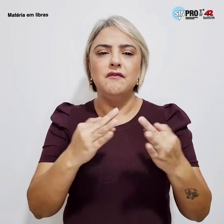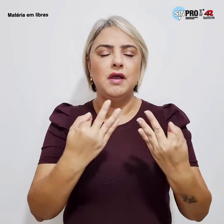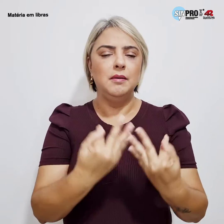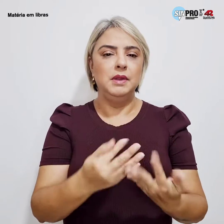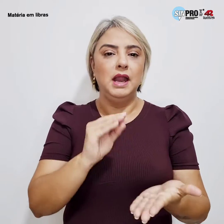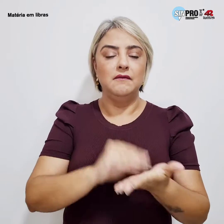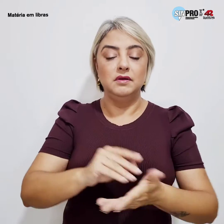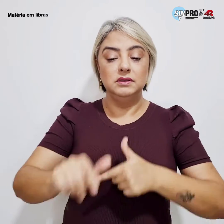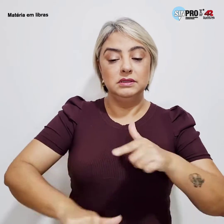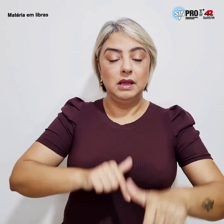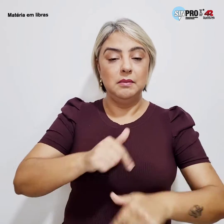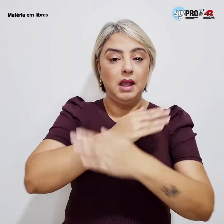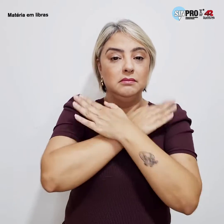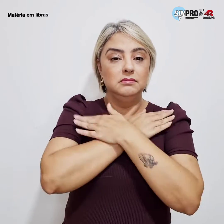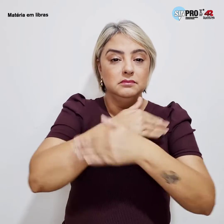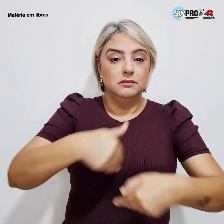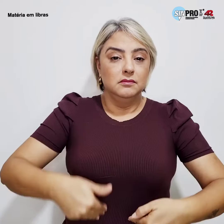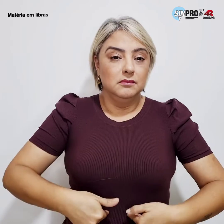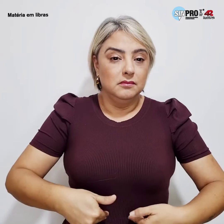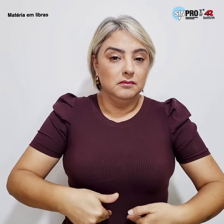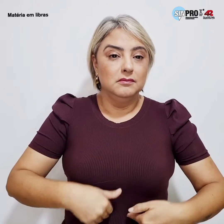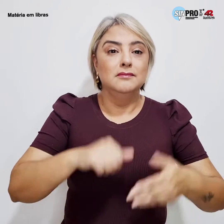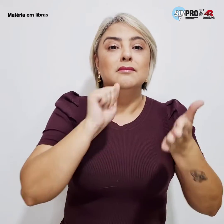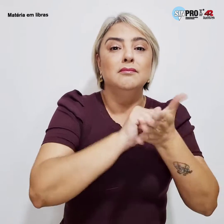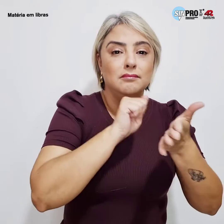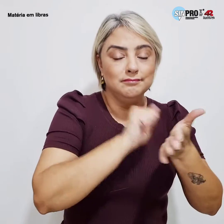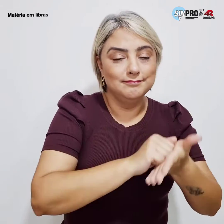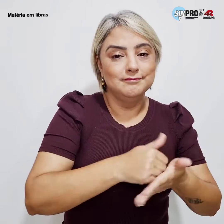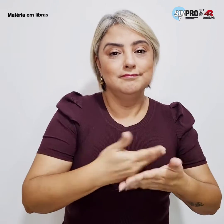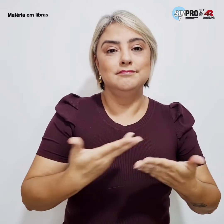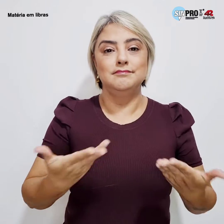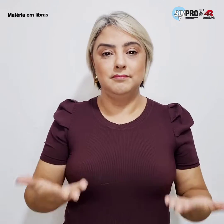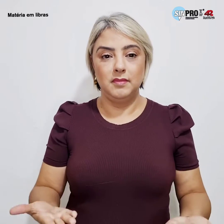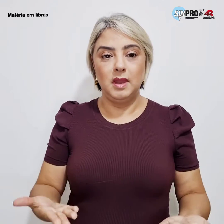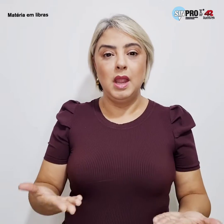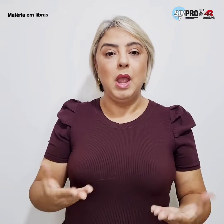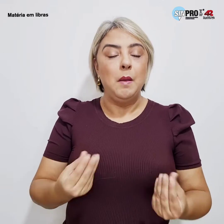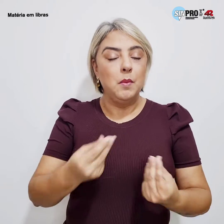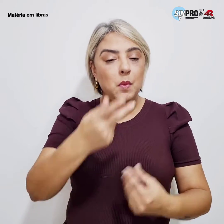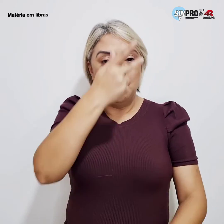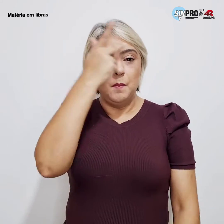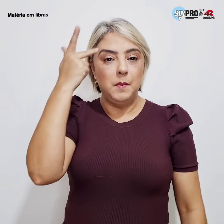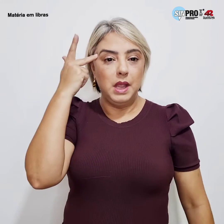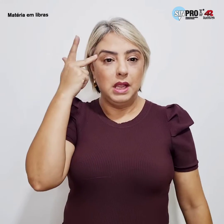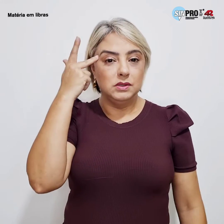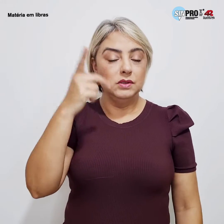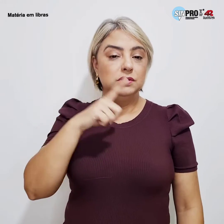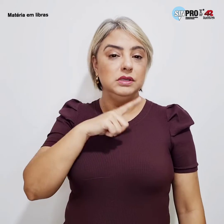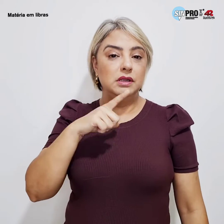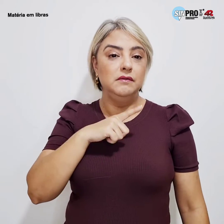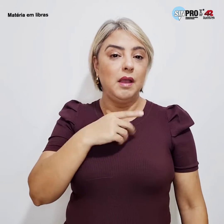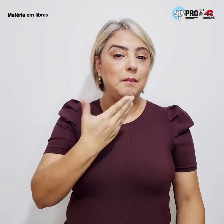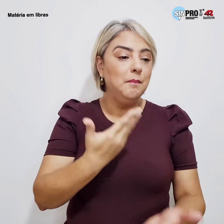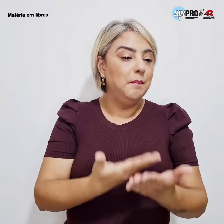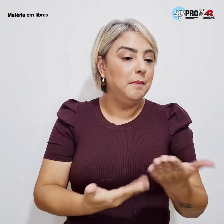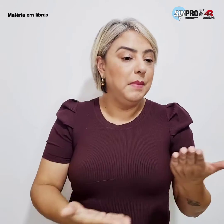desemprego e a fome bateram com força. Muitas pessoas tiveram perdas